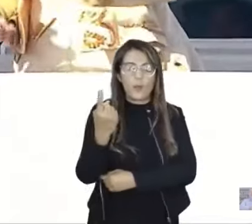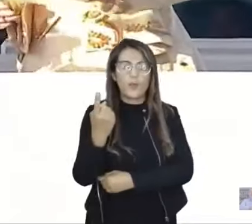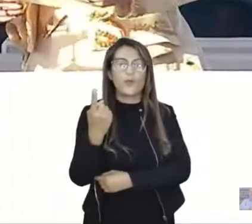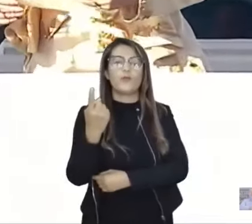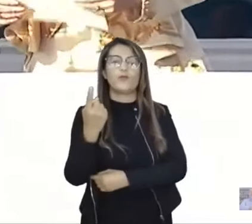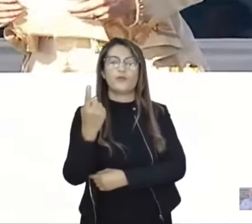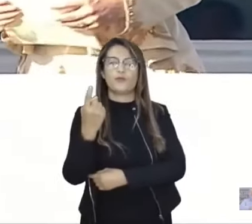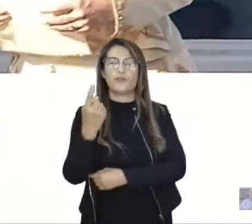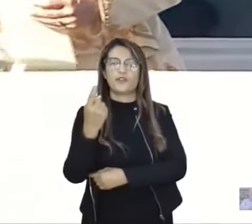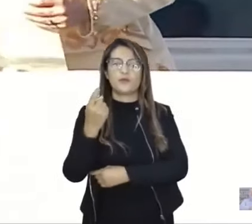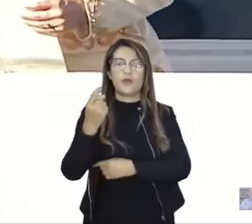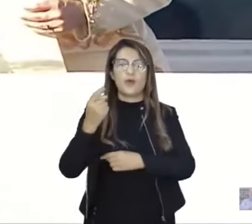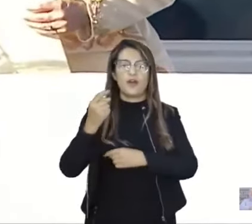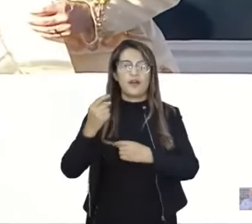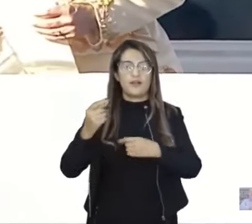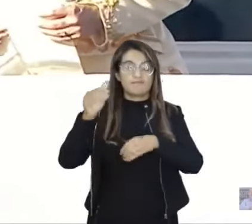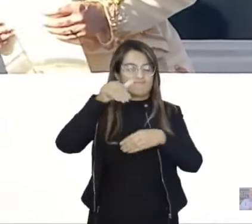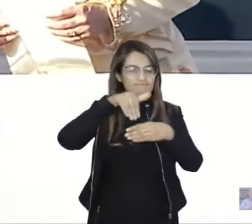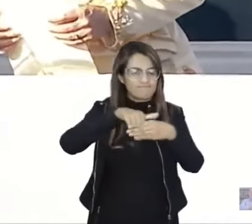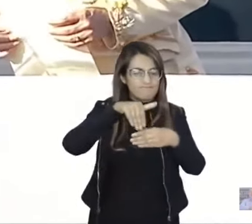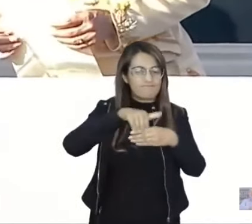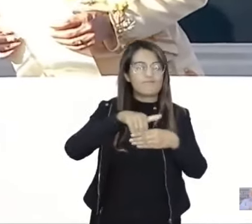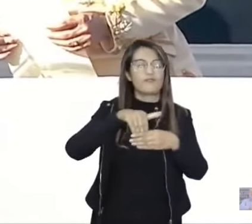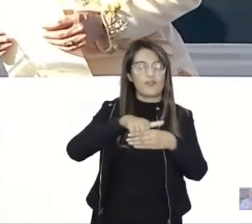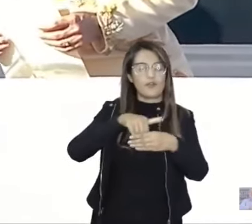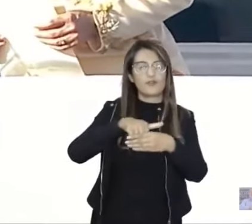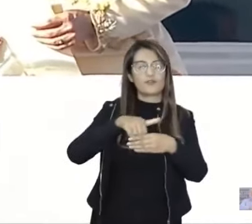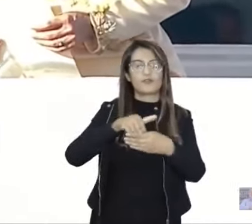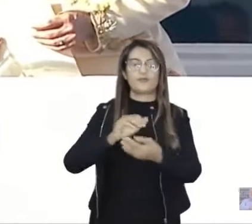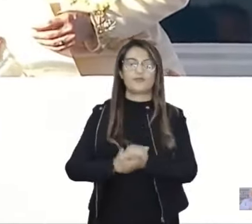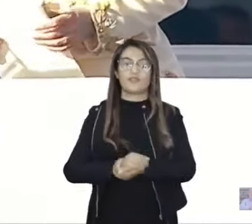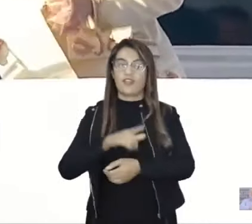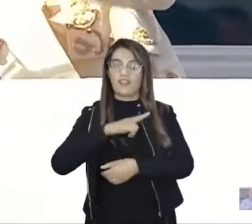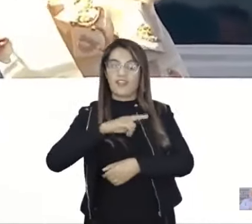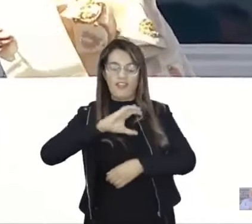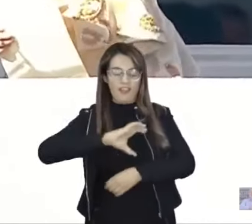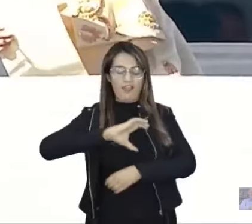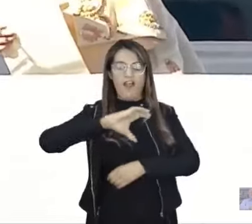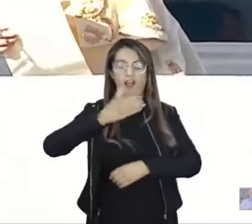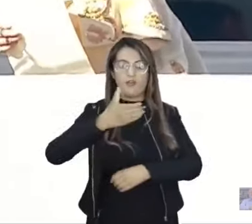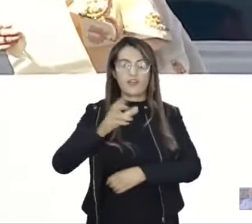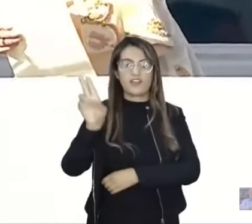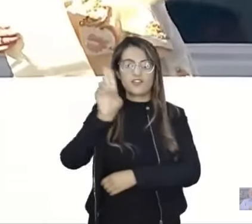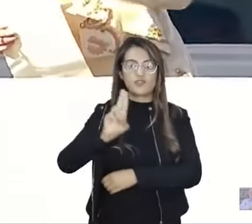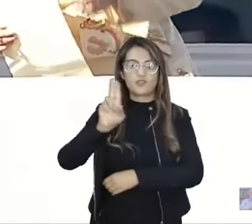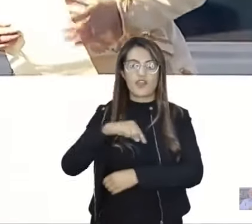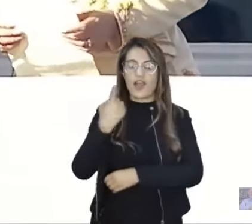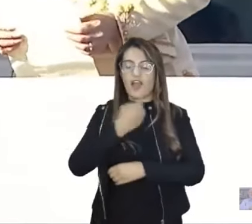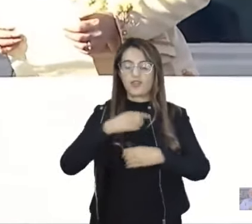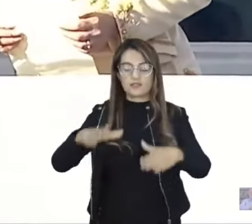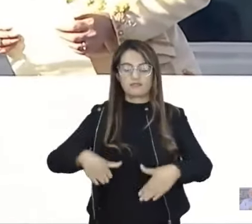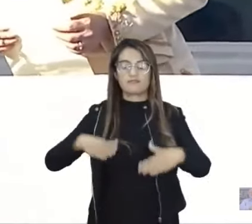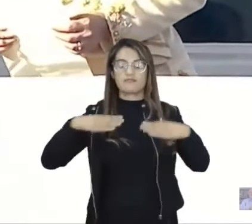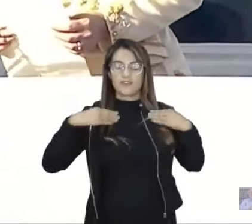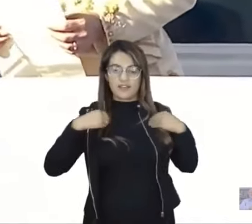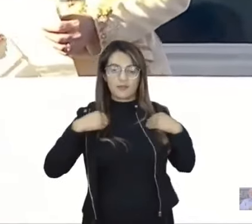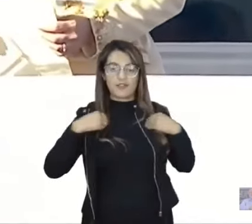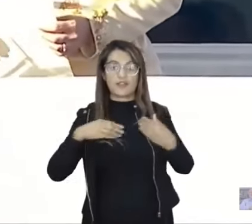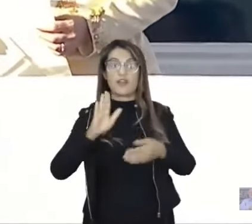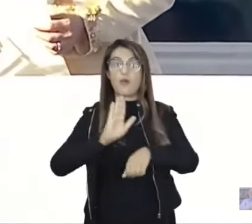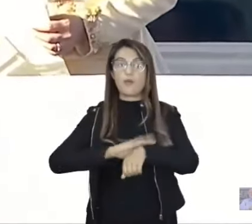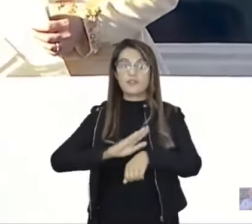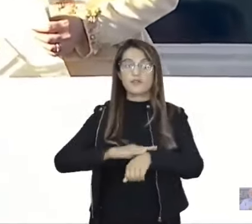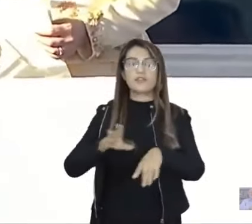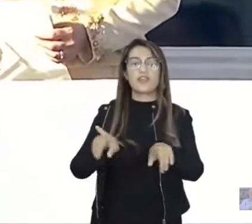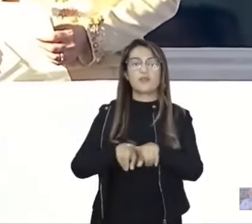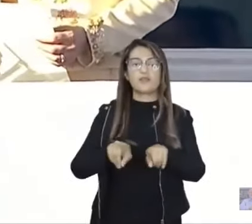voto. Que tiveram a coragem de vestir a nossa camisa e, ao mesmo tempo, agitar a